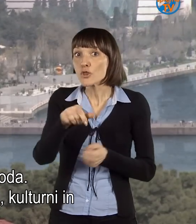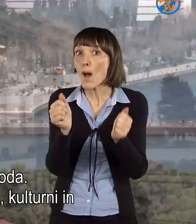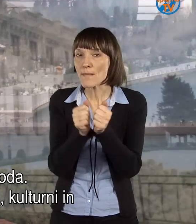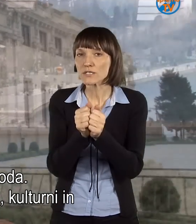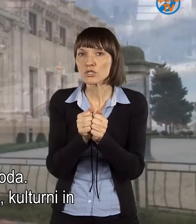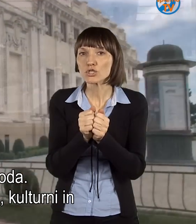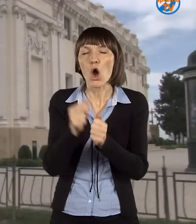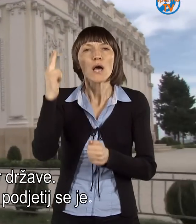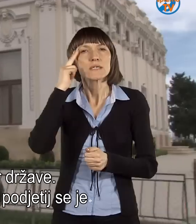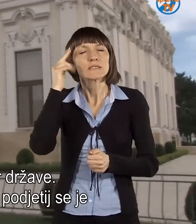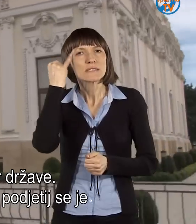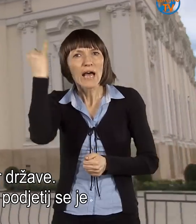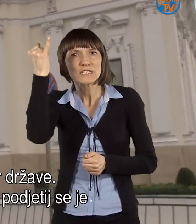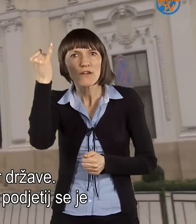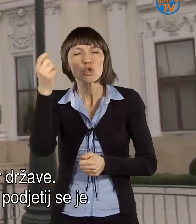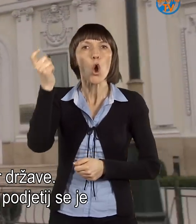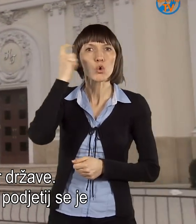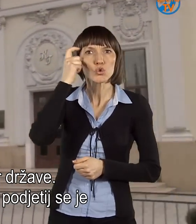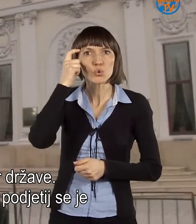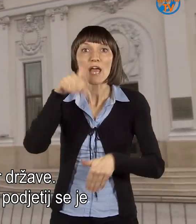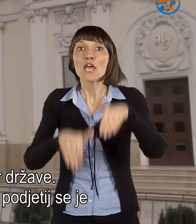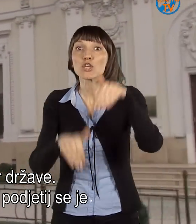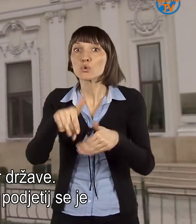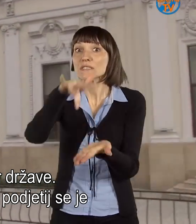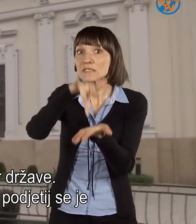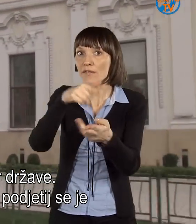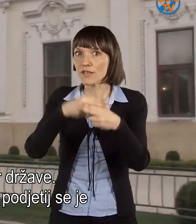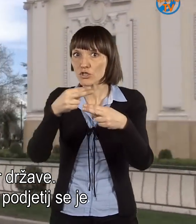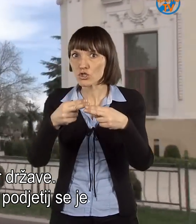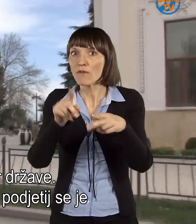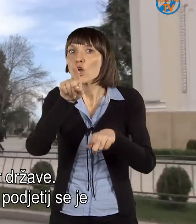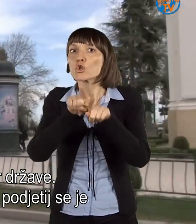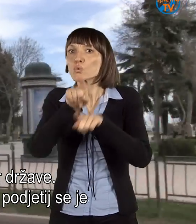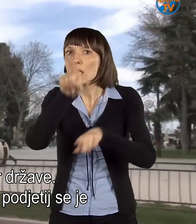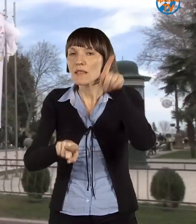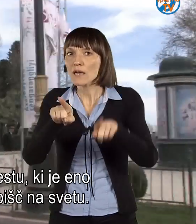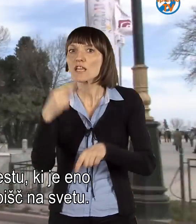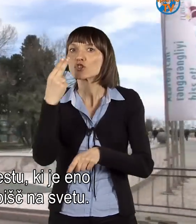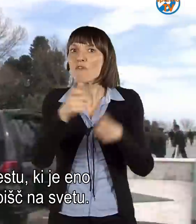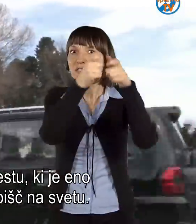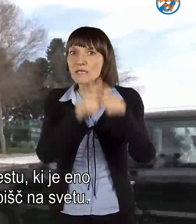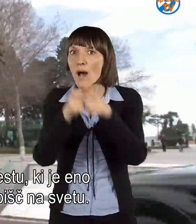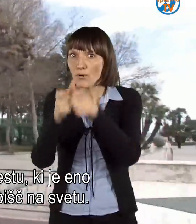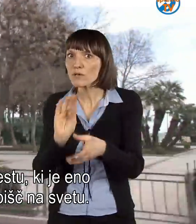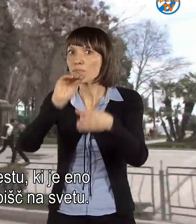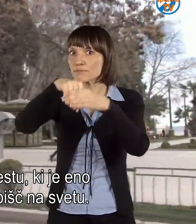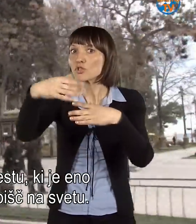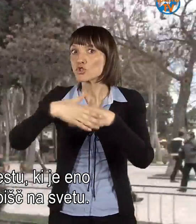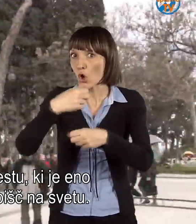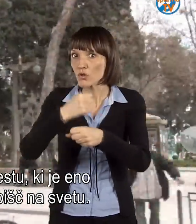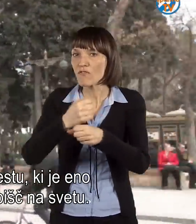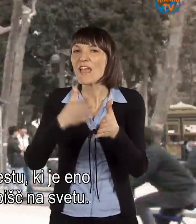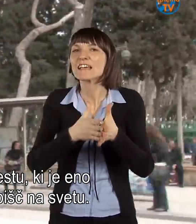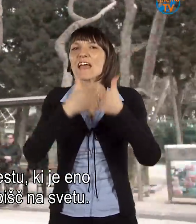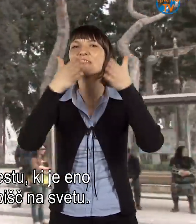znanstveni, kulturni in industrijski center države. Tudi nekaj slovenskih podjetij se je dobro znašlo v tem mestu, ki je